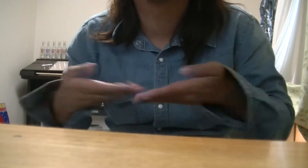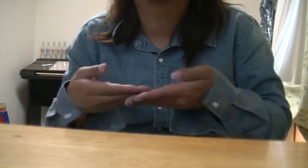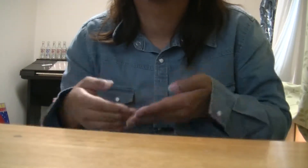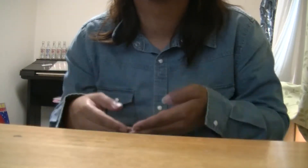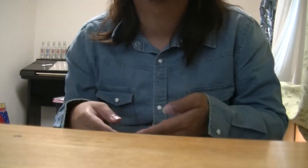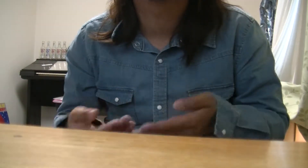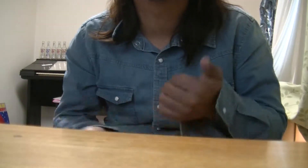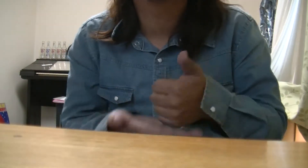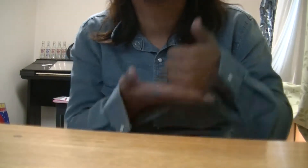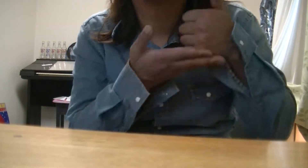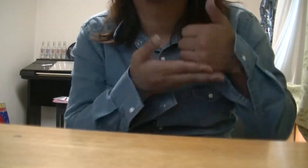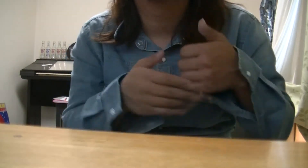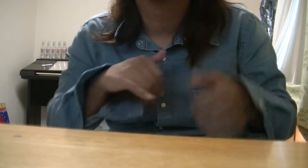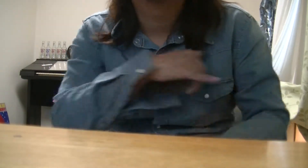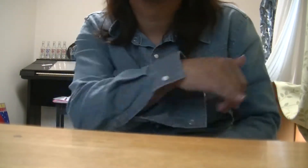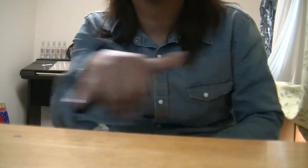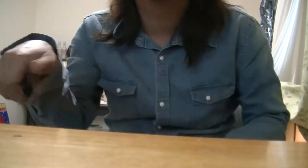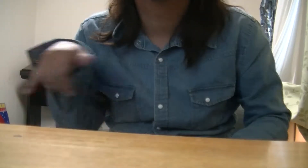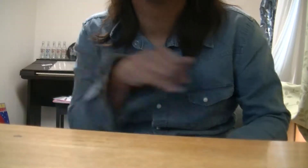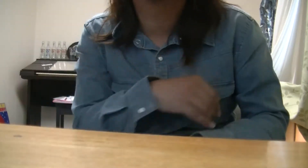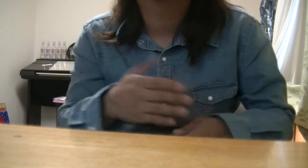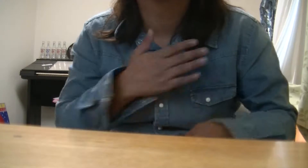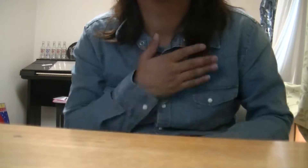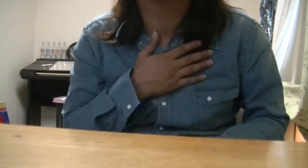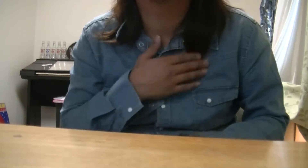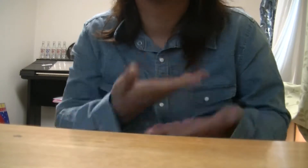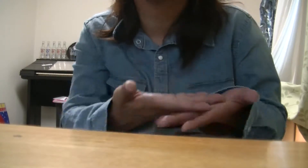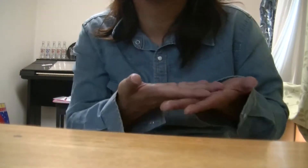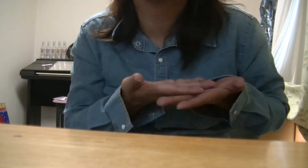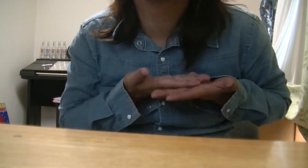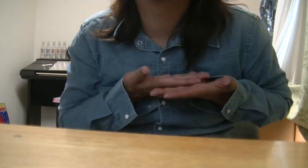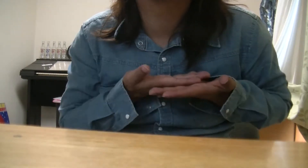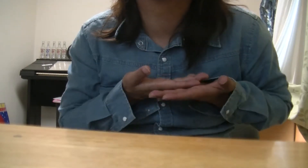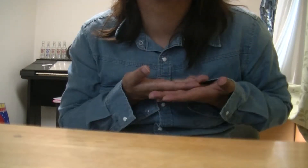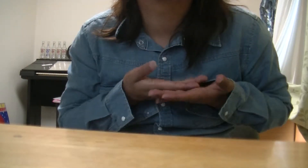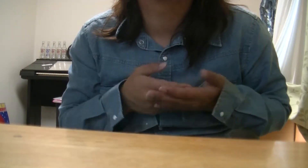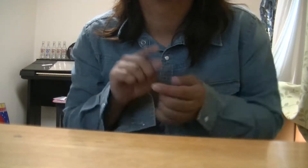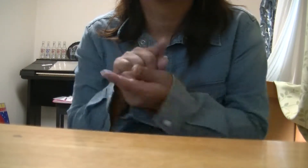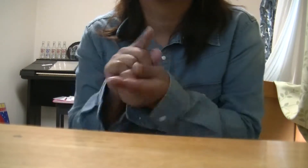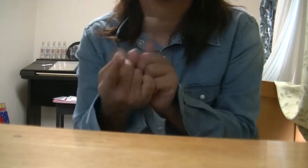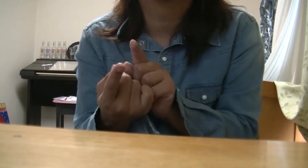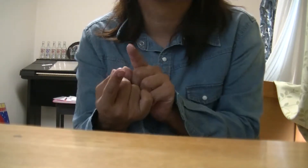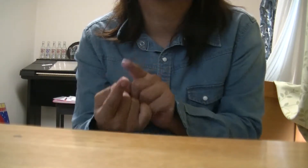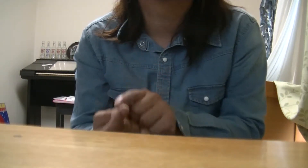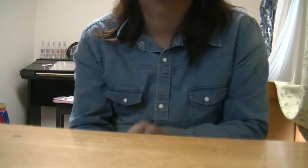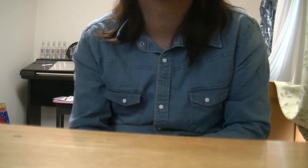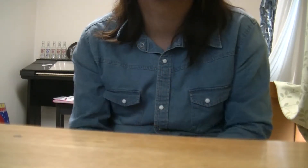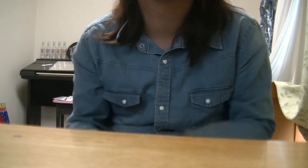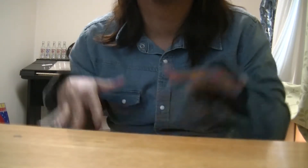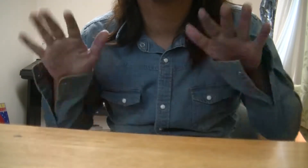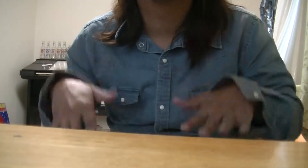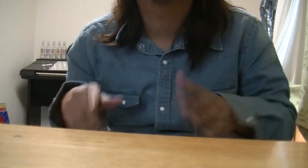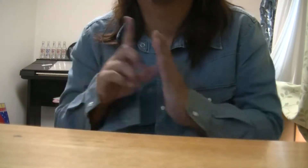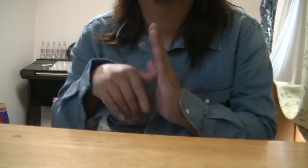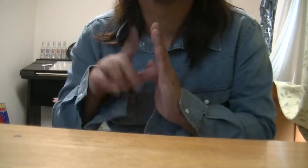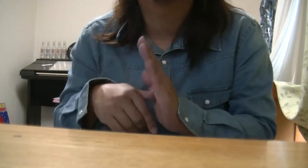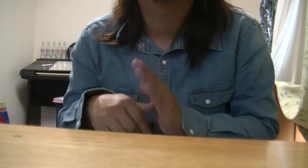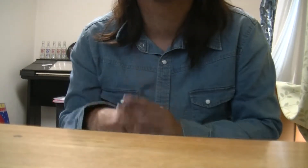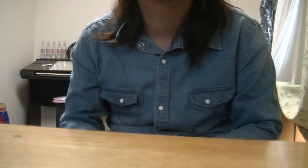みんなそのエネルギーを受け取って変わってしまうんです。そして今までガタガタだった、緊張